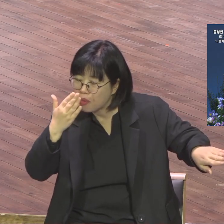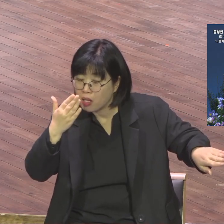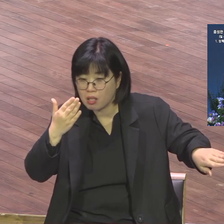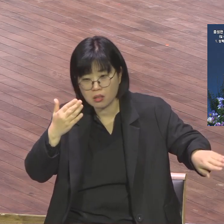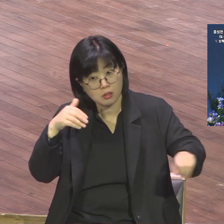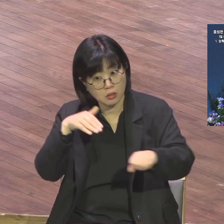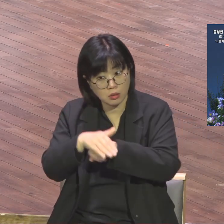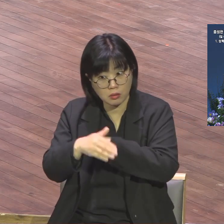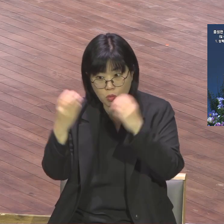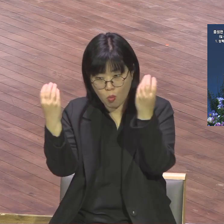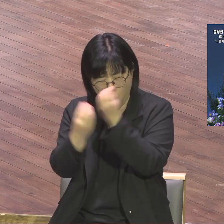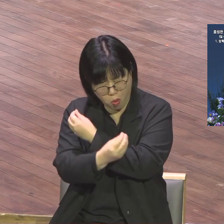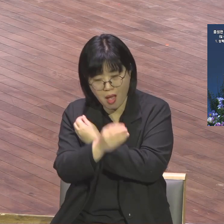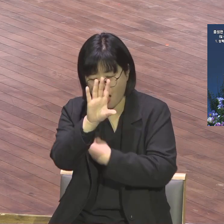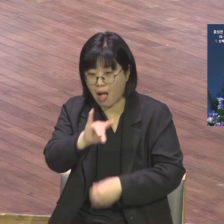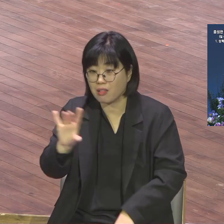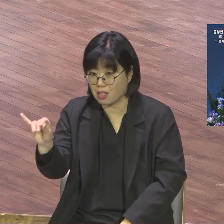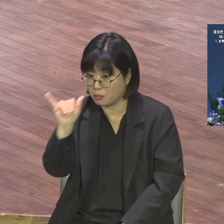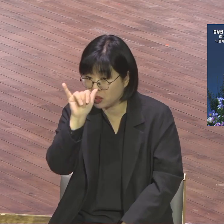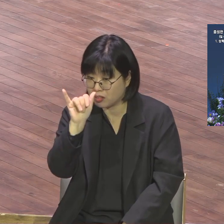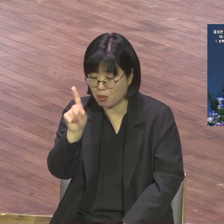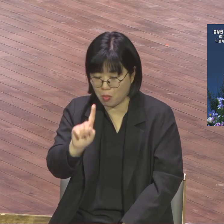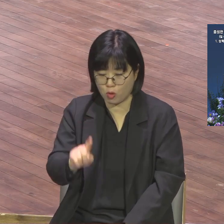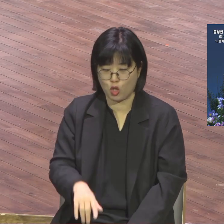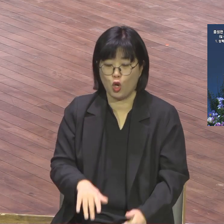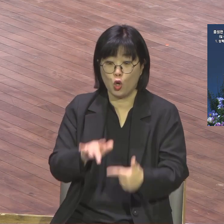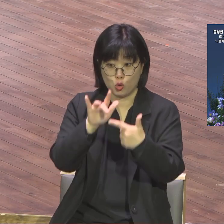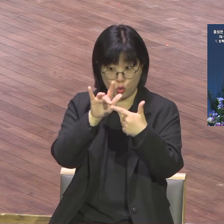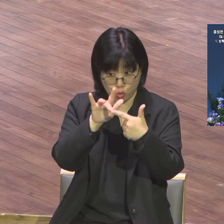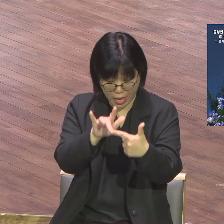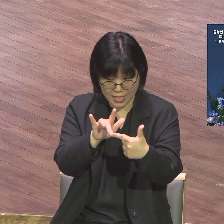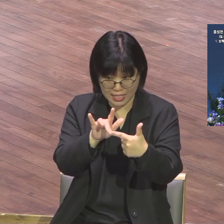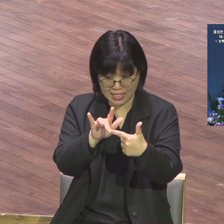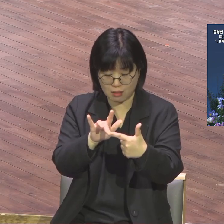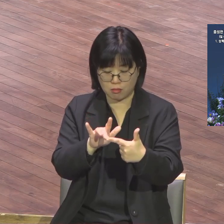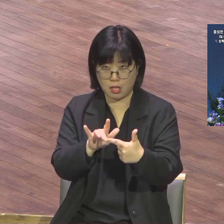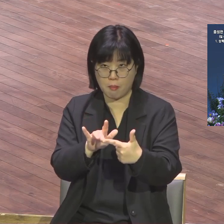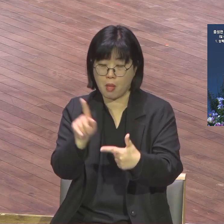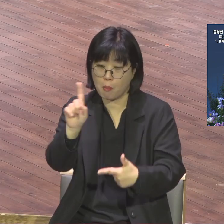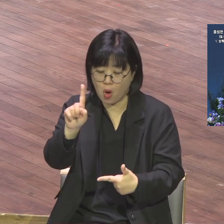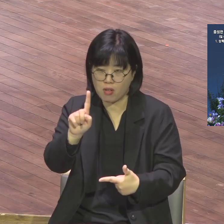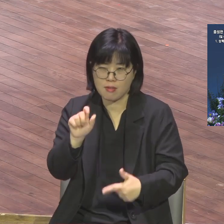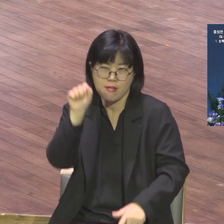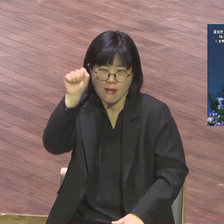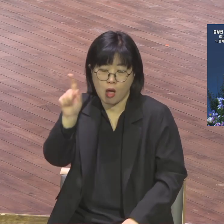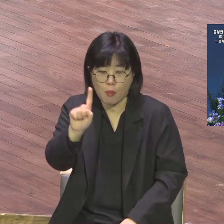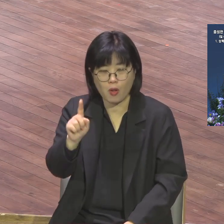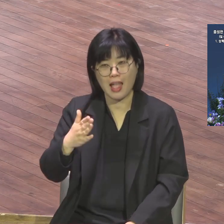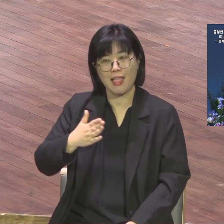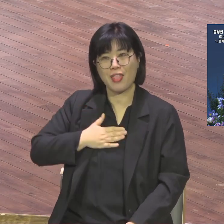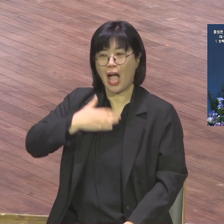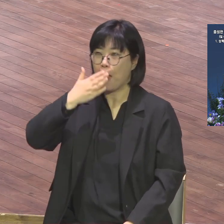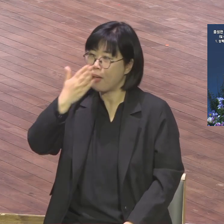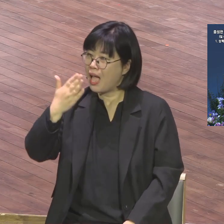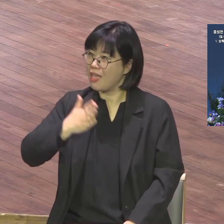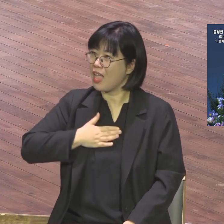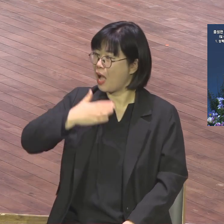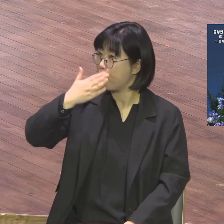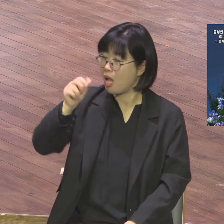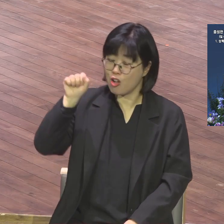증거지요. 세상의 뉴 에이지가 그렇고 적극적 사고방식 할 수 있다. 이 전부 다 뒤에 맞췄지요.